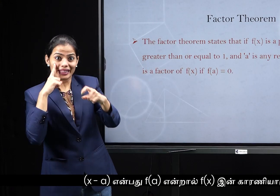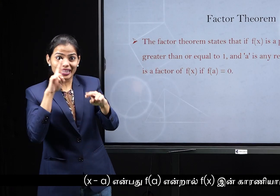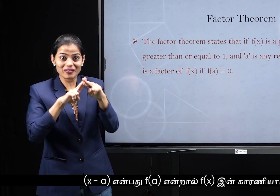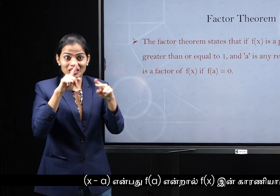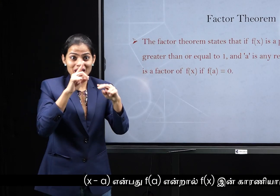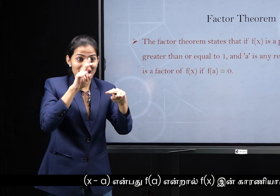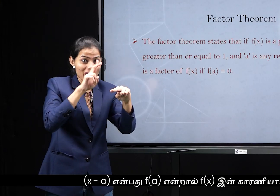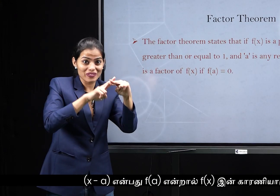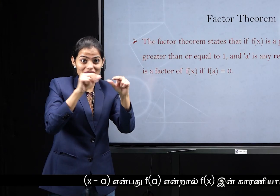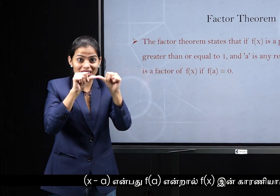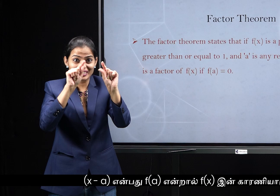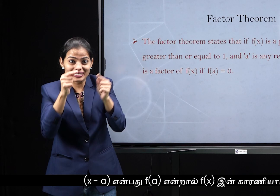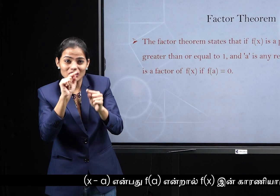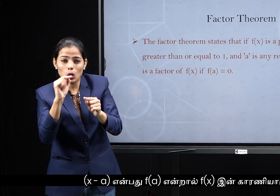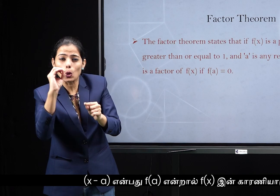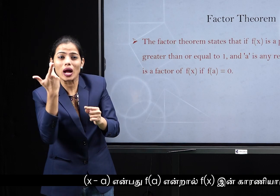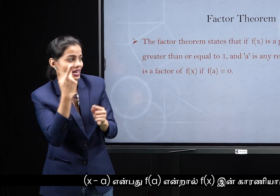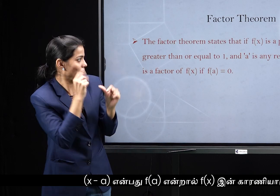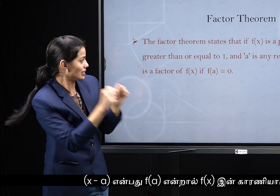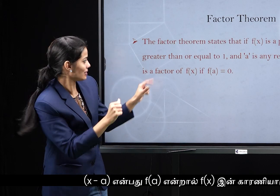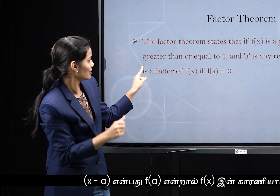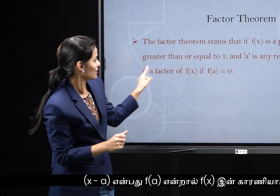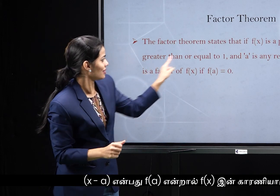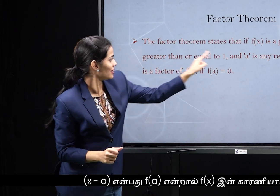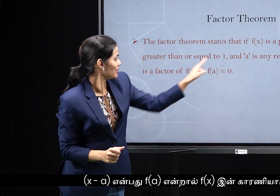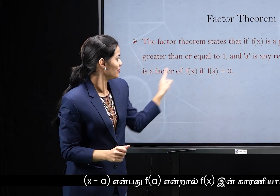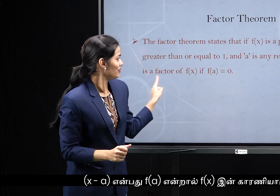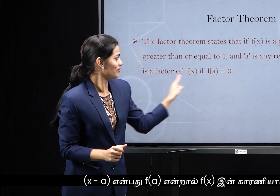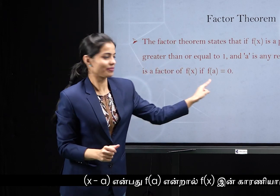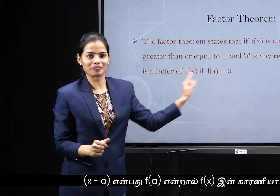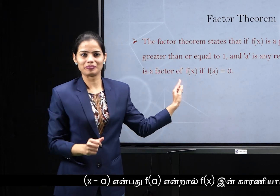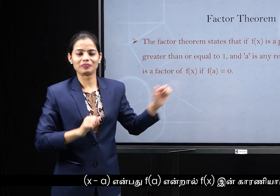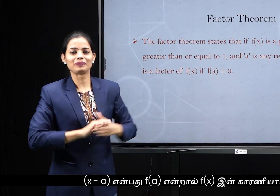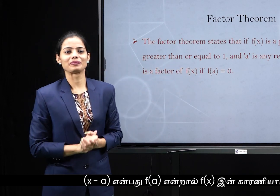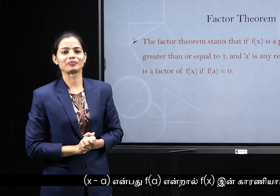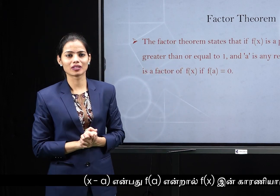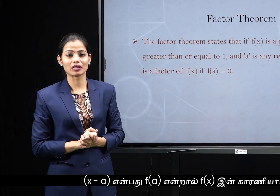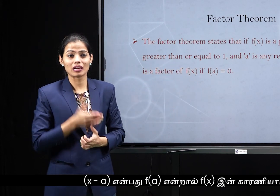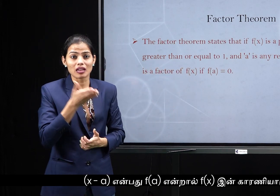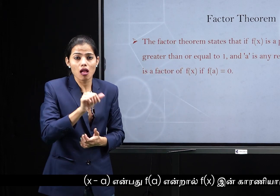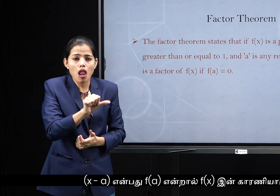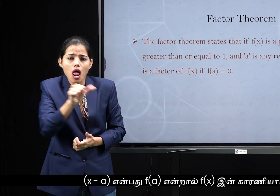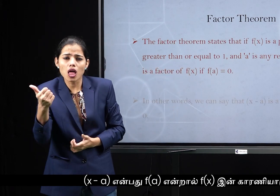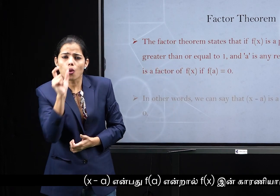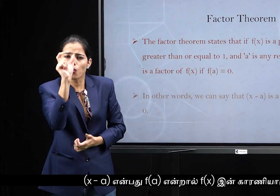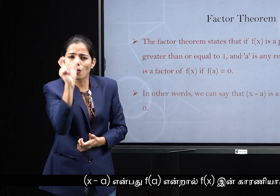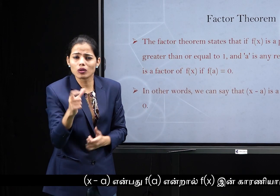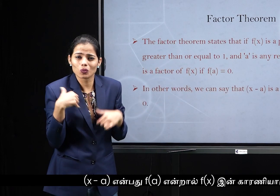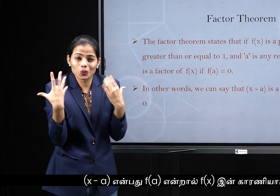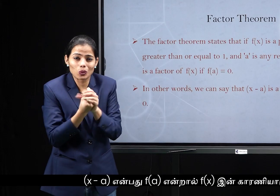வட்ட அடைப்புக்குறிக்குள் a என்றால் f வட்ட அடைப்புக்குறிக்குள் x இன் காரணியாகும். f வட்ட அடைப்புக்குறிக்குள் a ஈடு